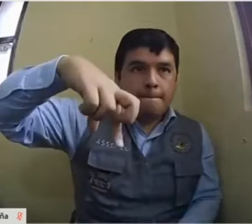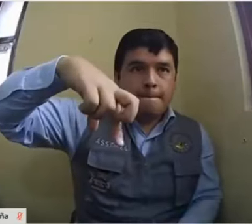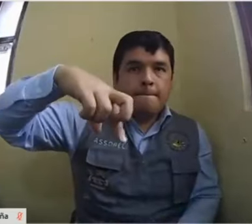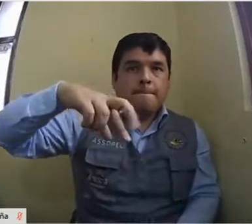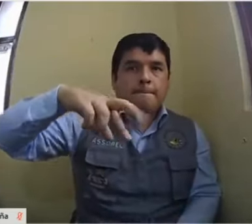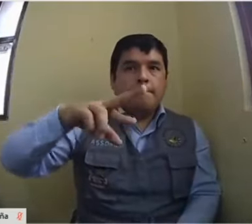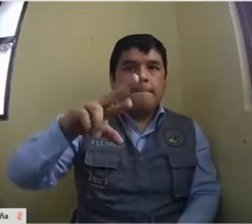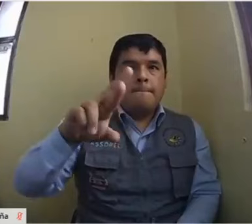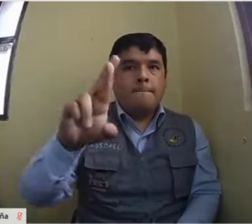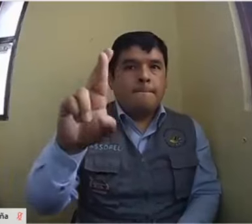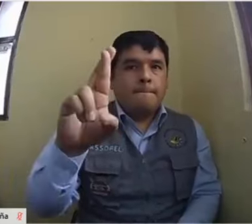Vamos a ver algunas